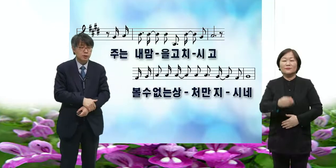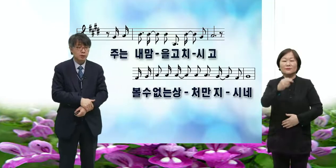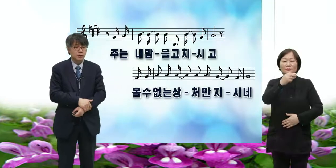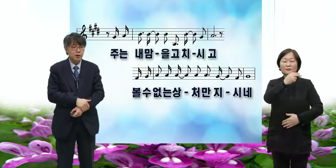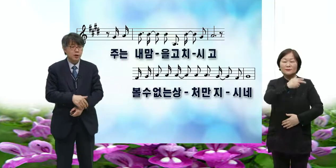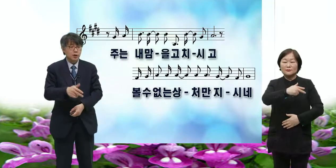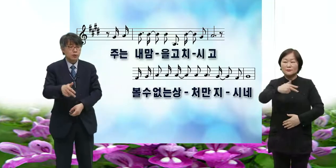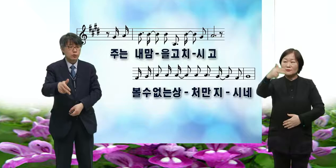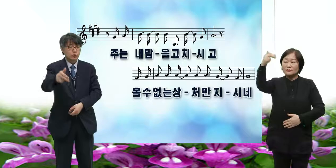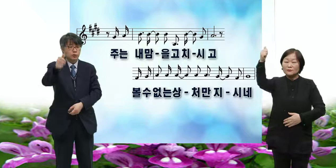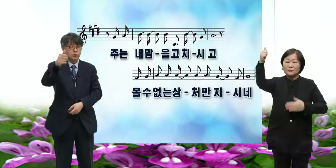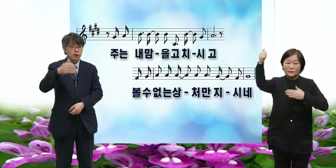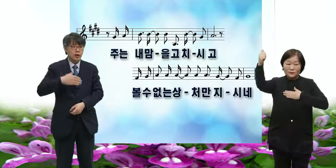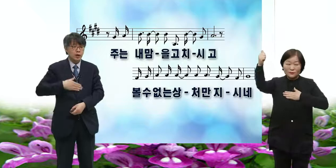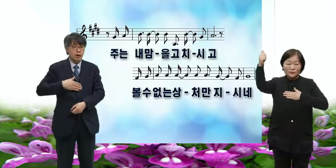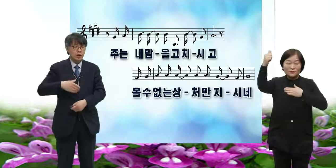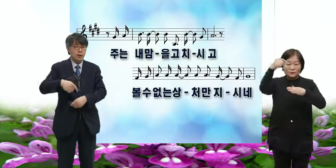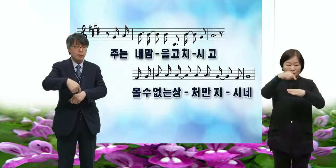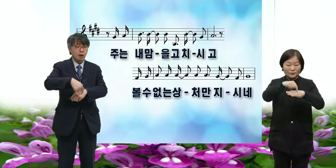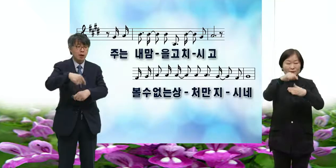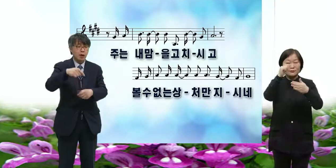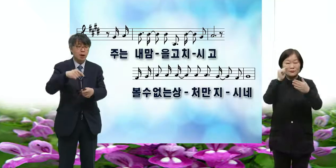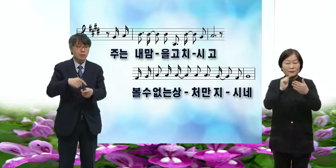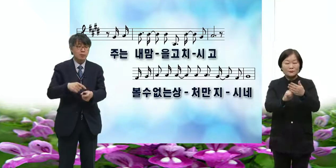아버지 주는 내 마음을